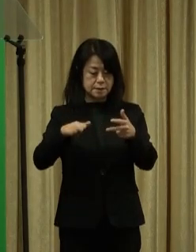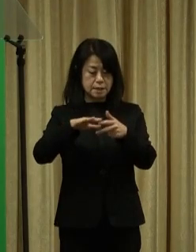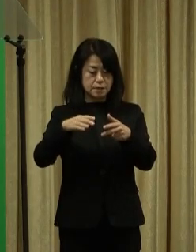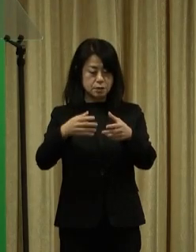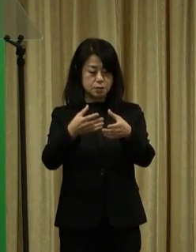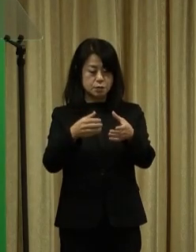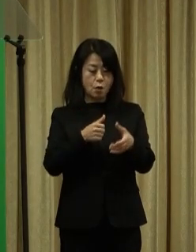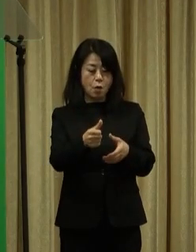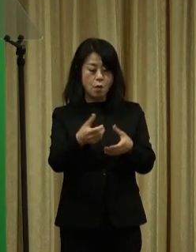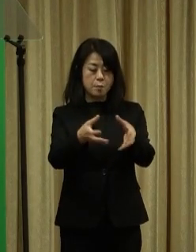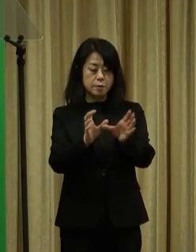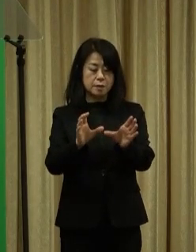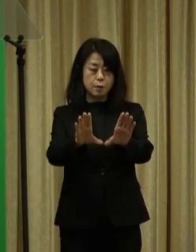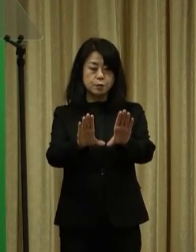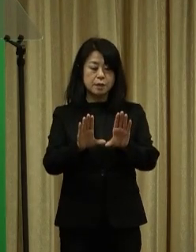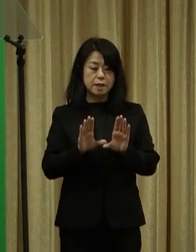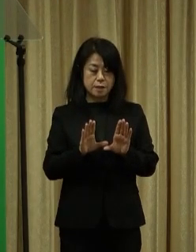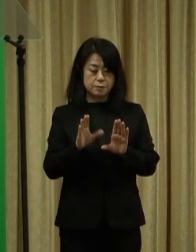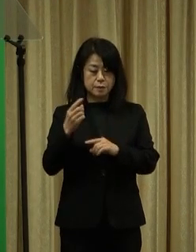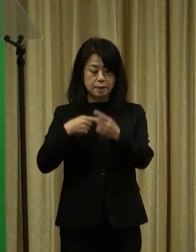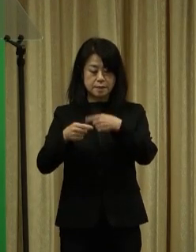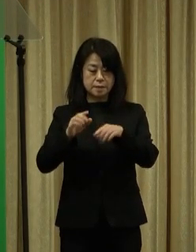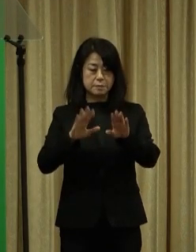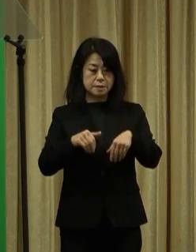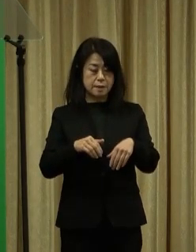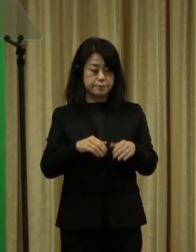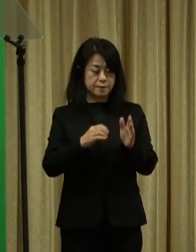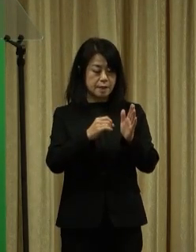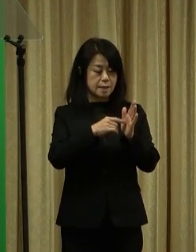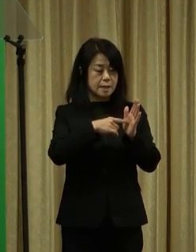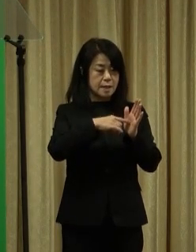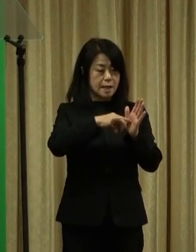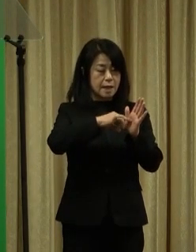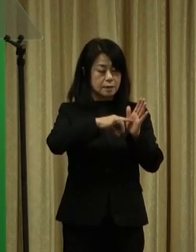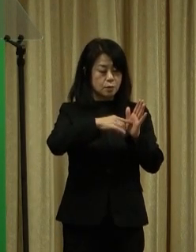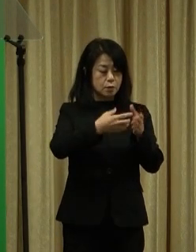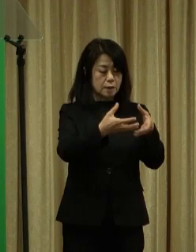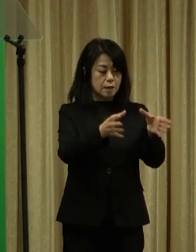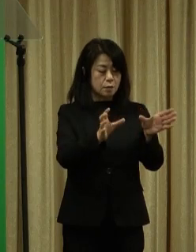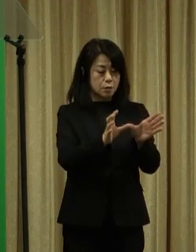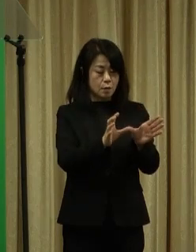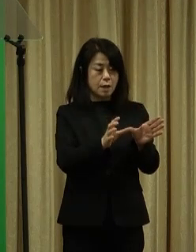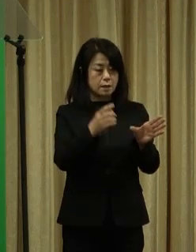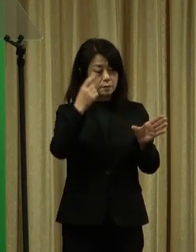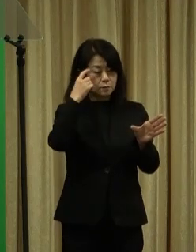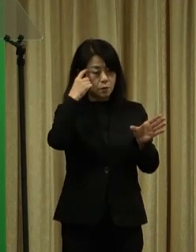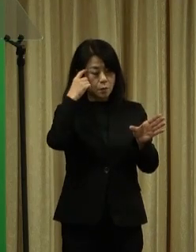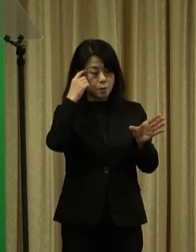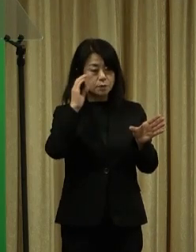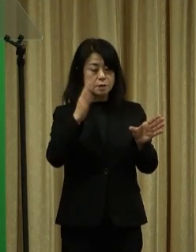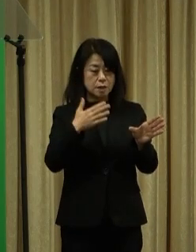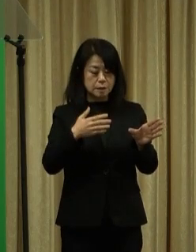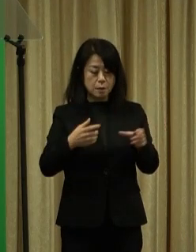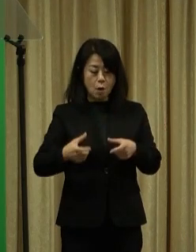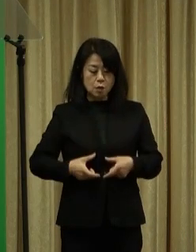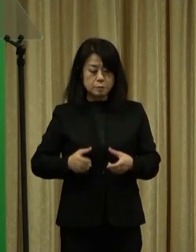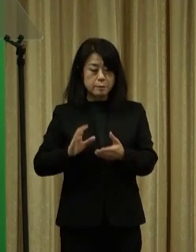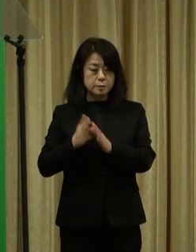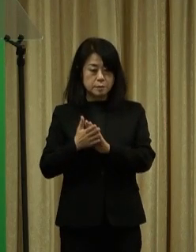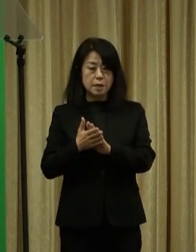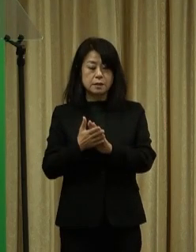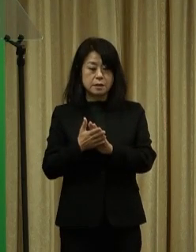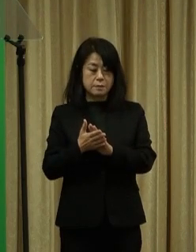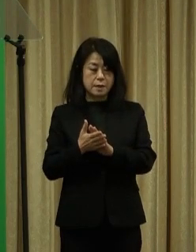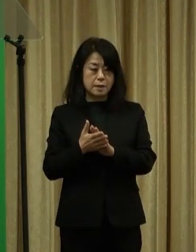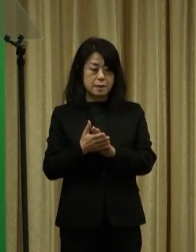ったんですけれども、台湾の半導体の関連の業界だと思うんですけれども、まあ、熊本県では TSMC